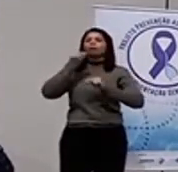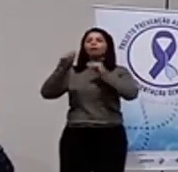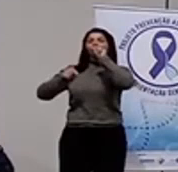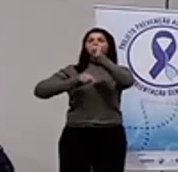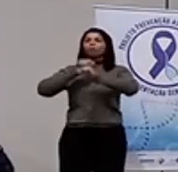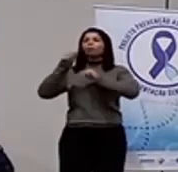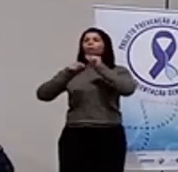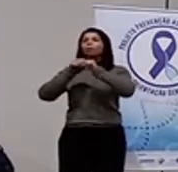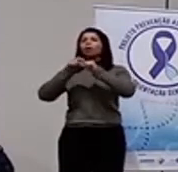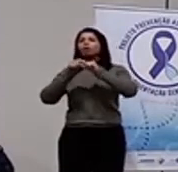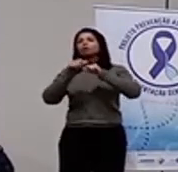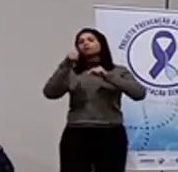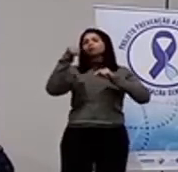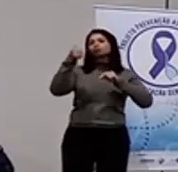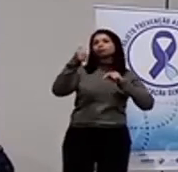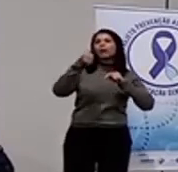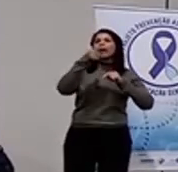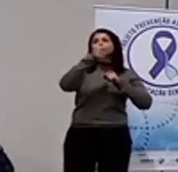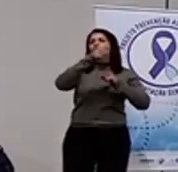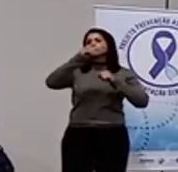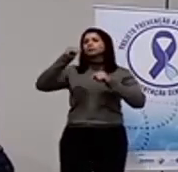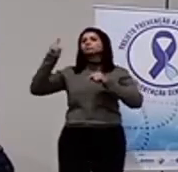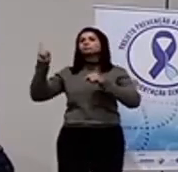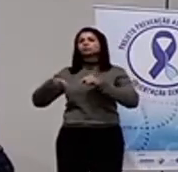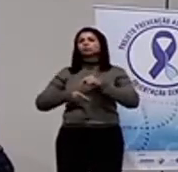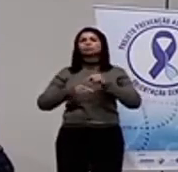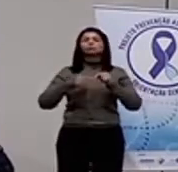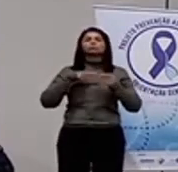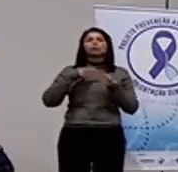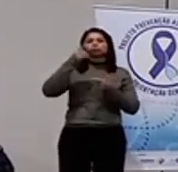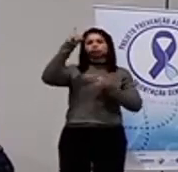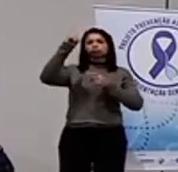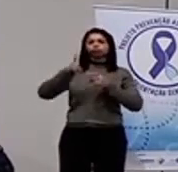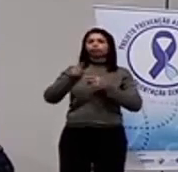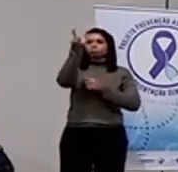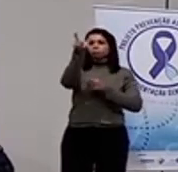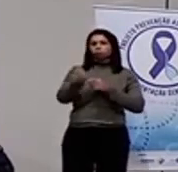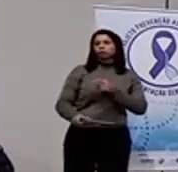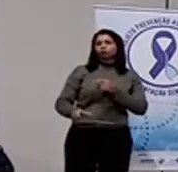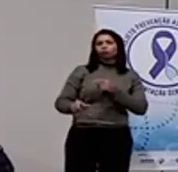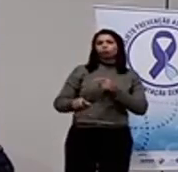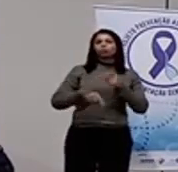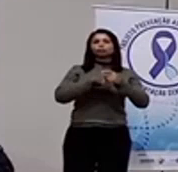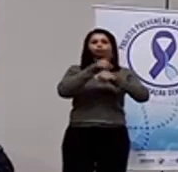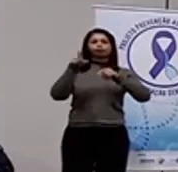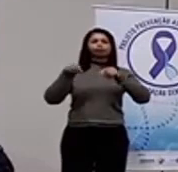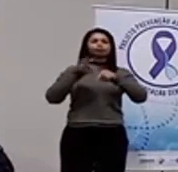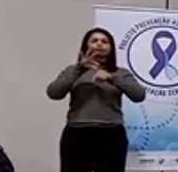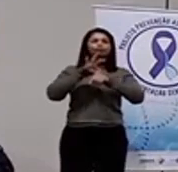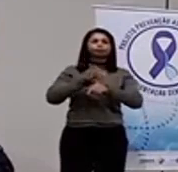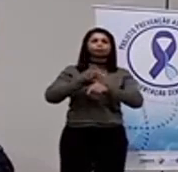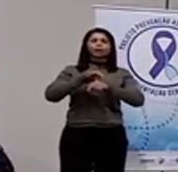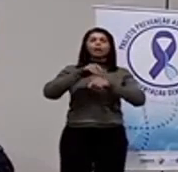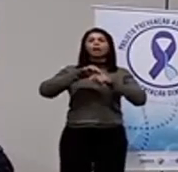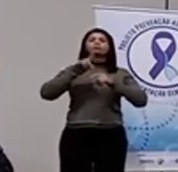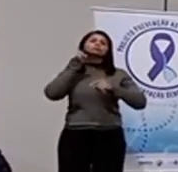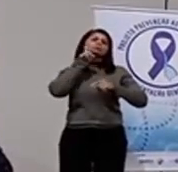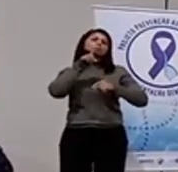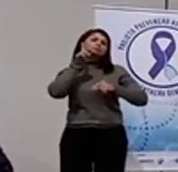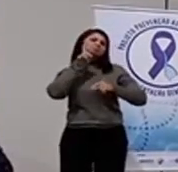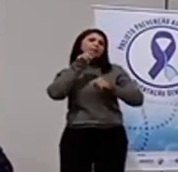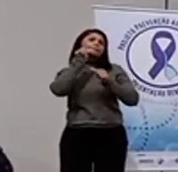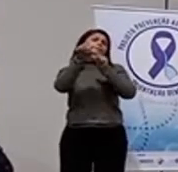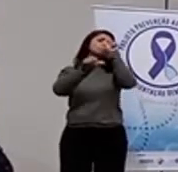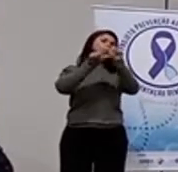em cada 2 mil indivíduos afetados. Em geral, essa é a estatística da Europa. Nos Estados Unidos muda um pouco,